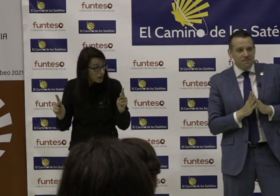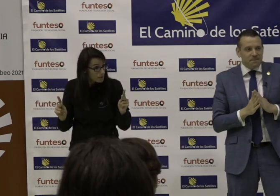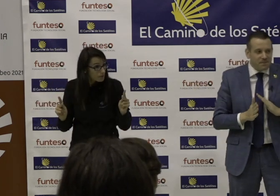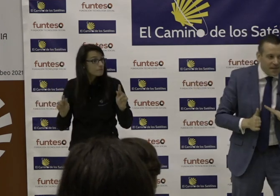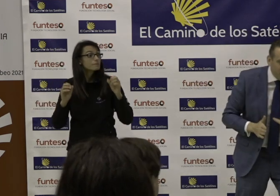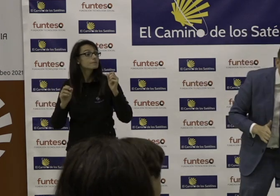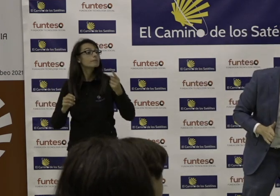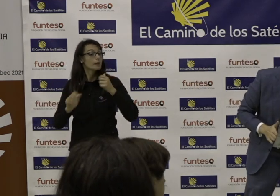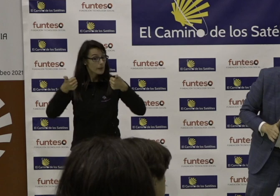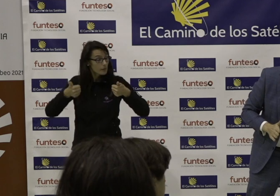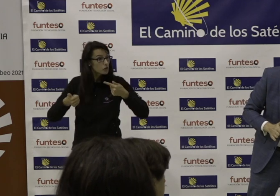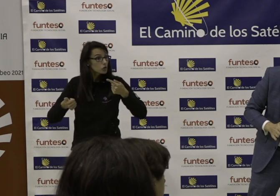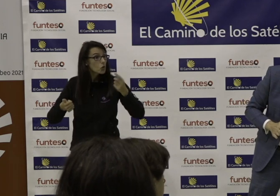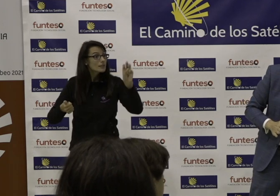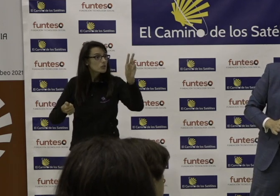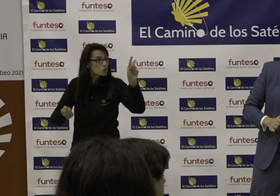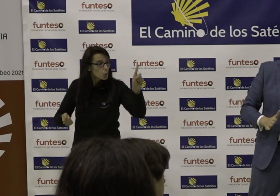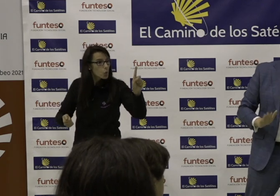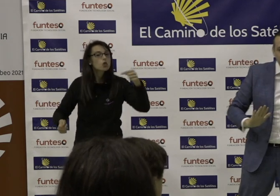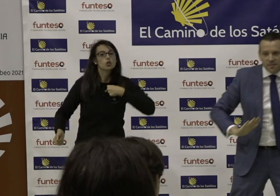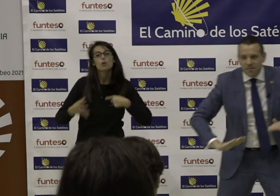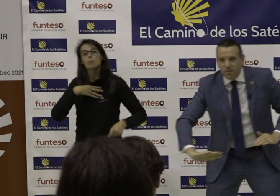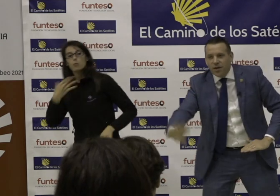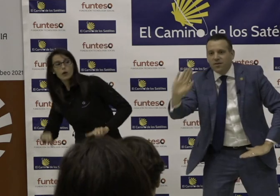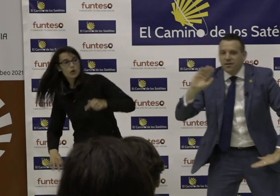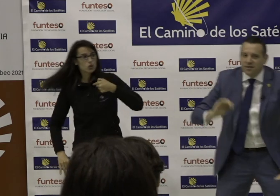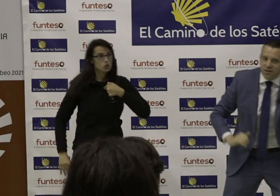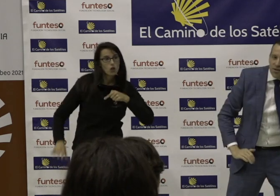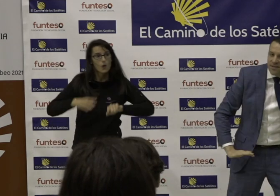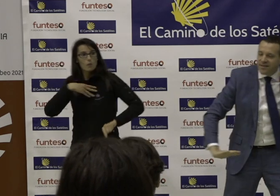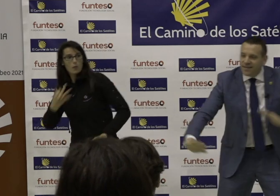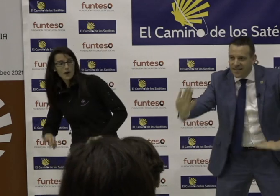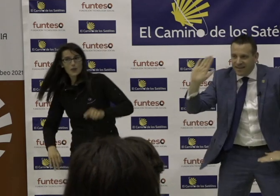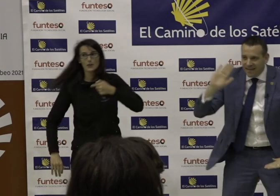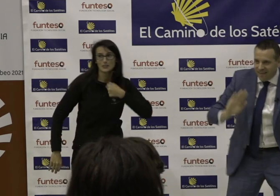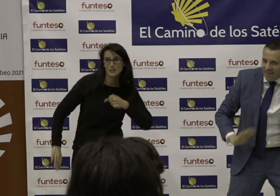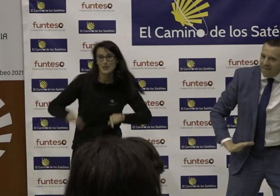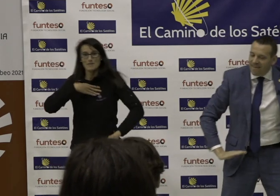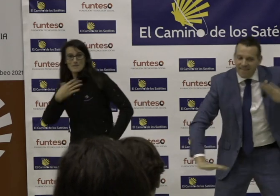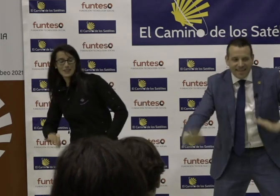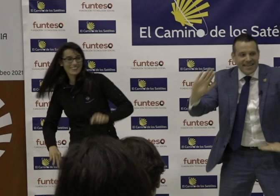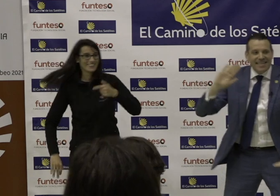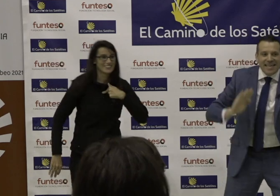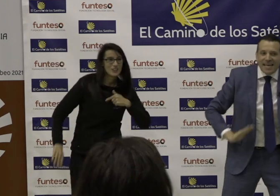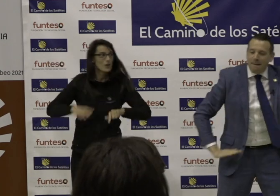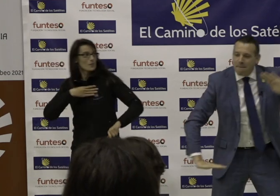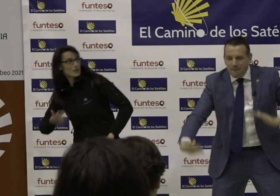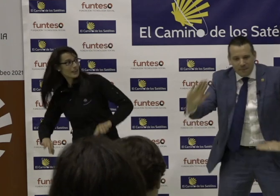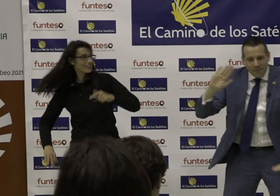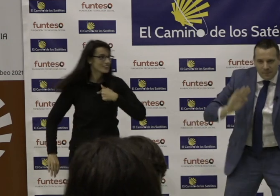va. Empezamos. 3, 2, 1. Yo puedo. Yo puedo. Puedo.